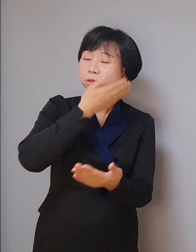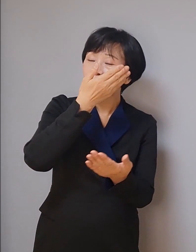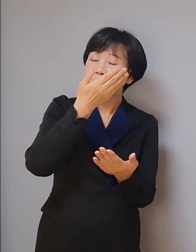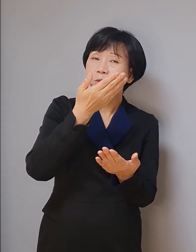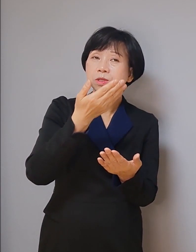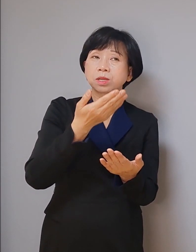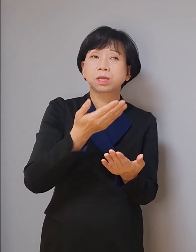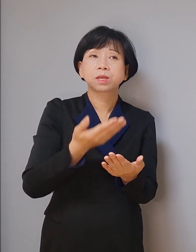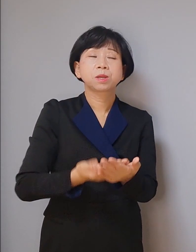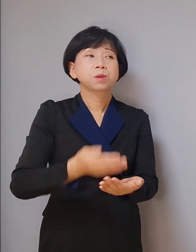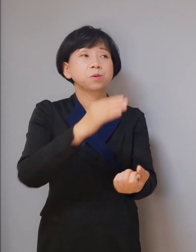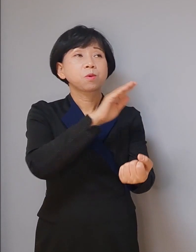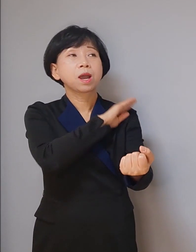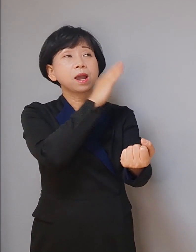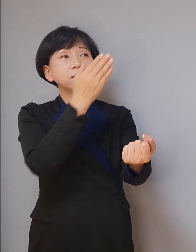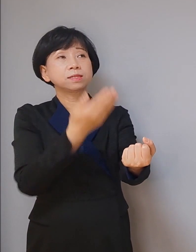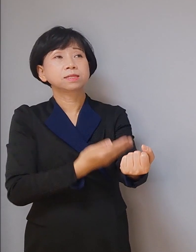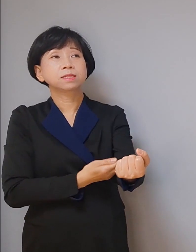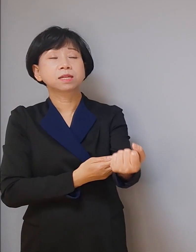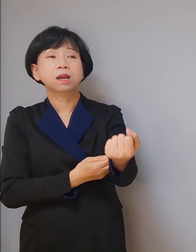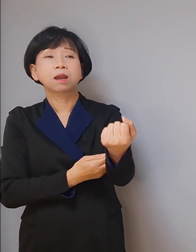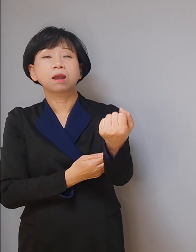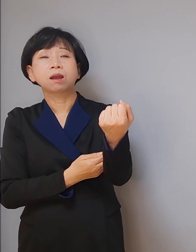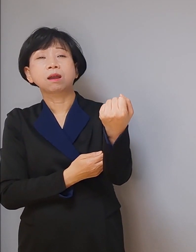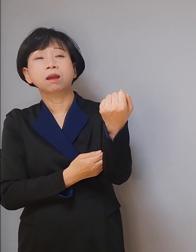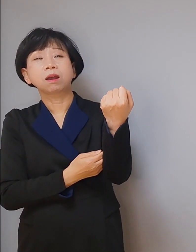영광과 존귀와